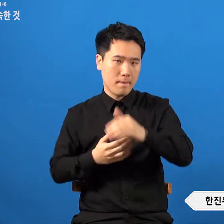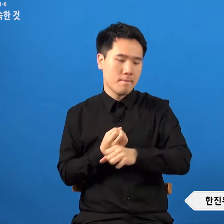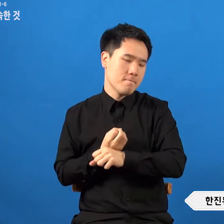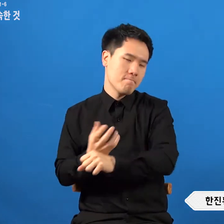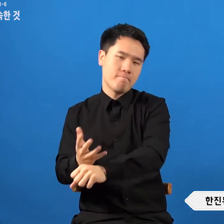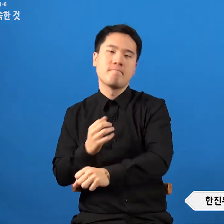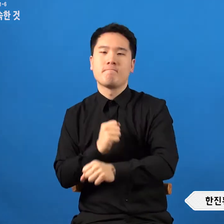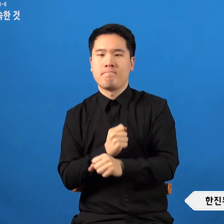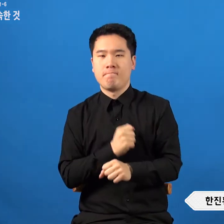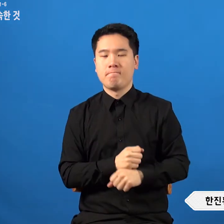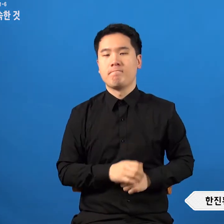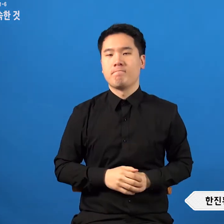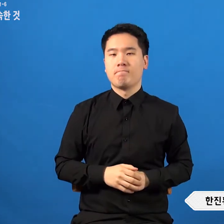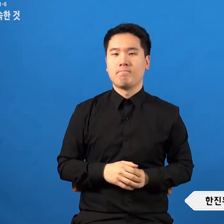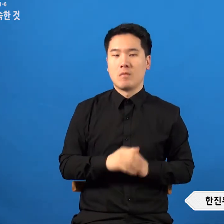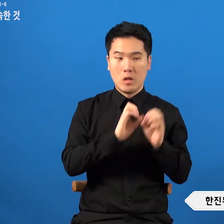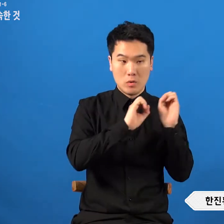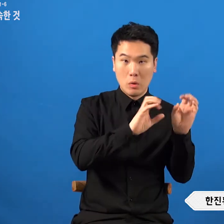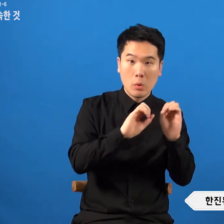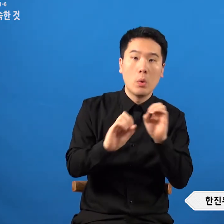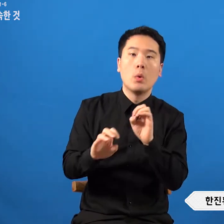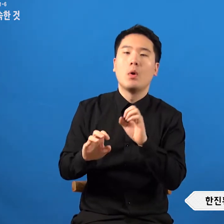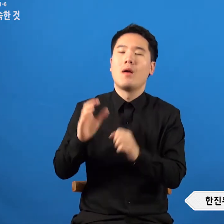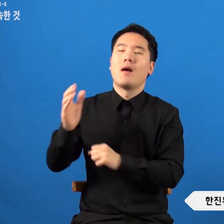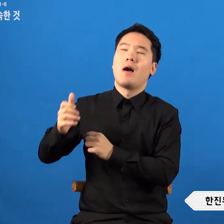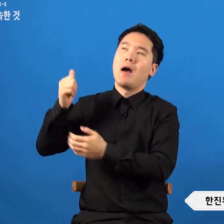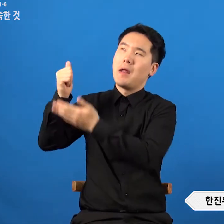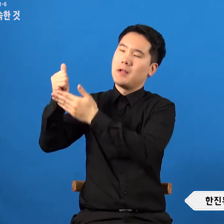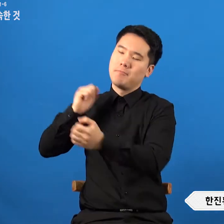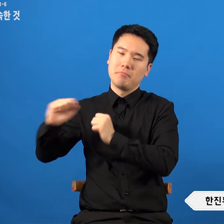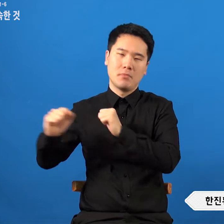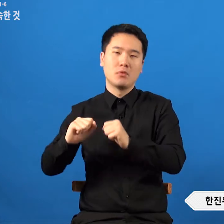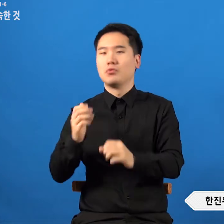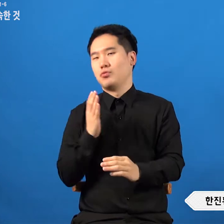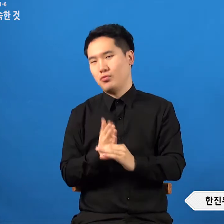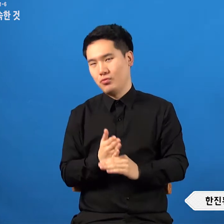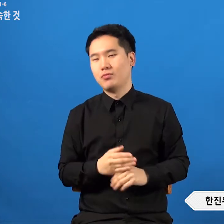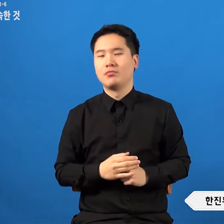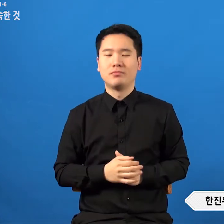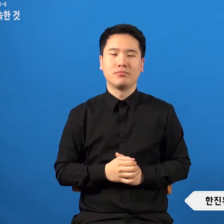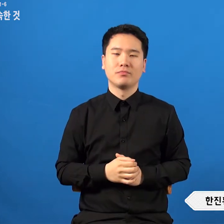것이죠. 선교는 하나님이 하고 계셨습니다.